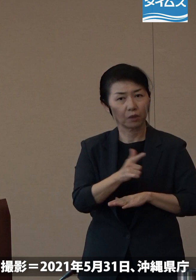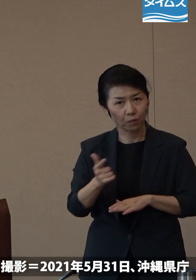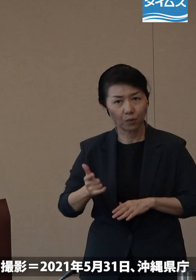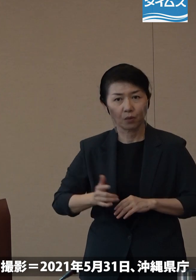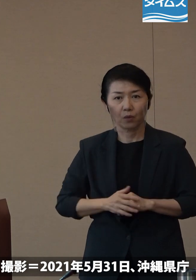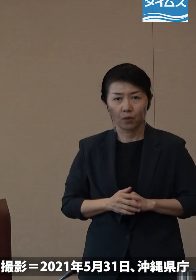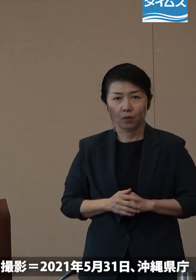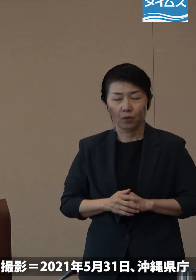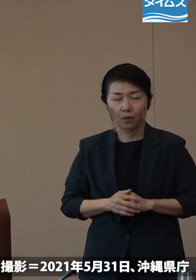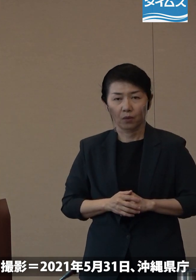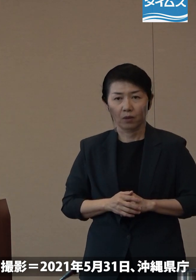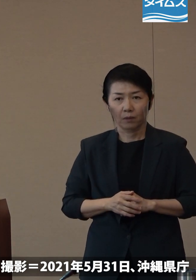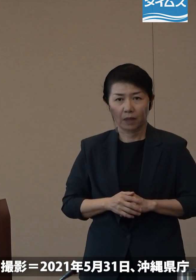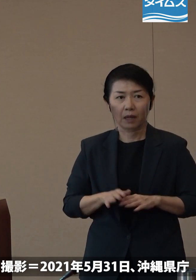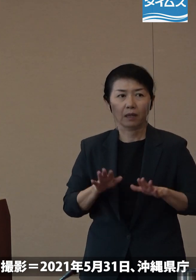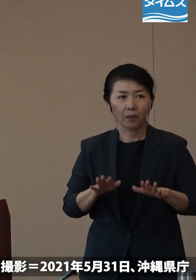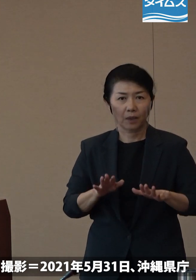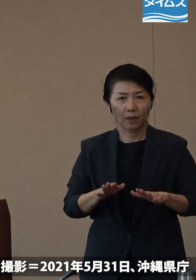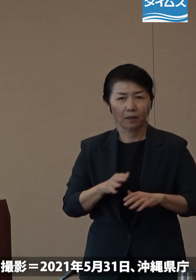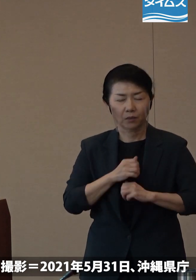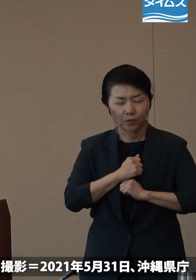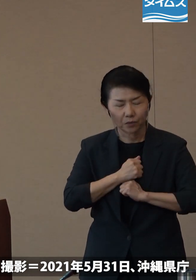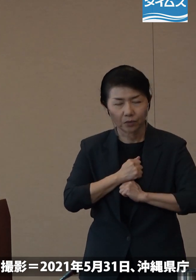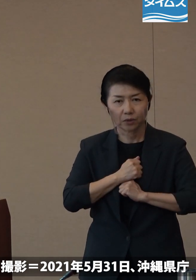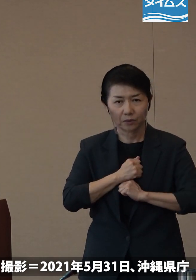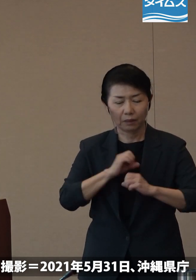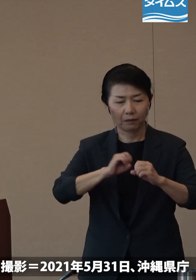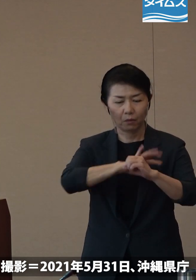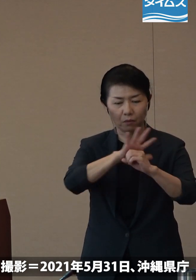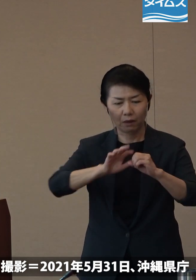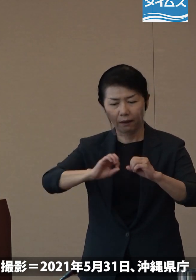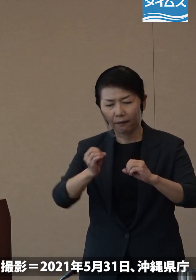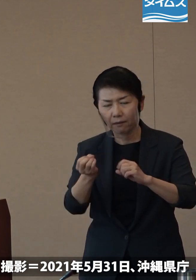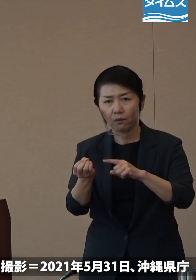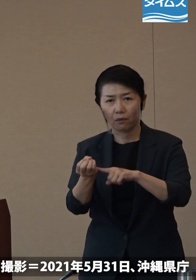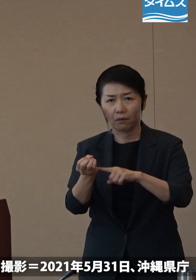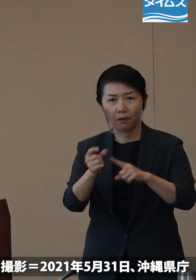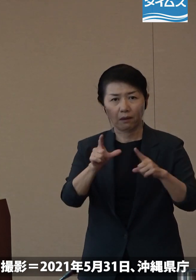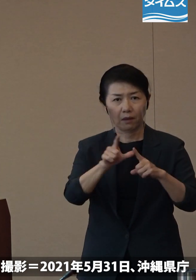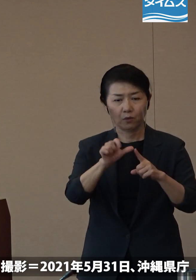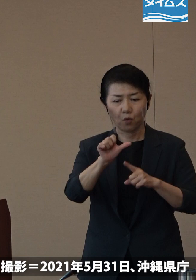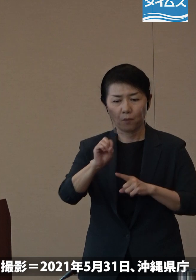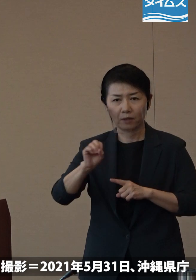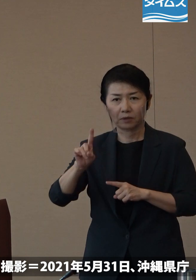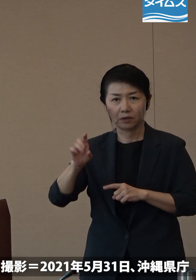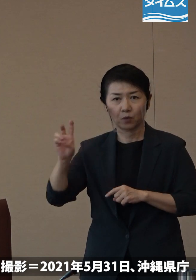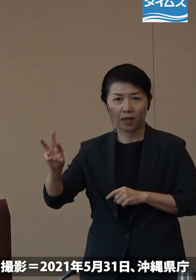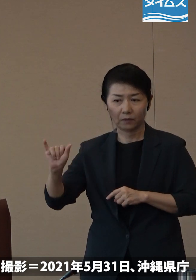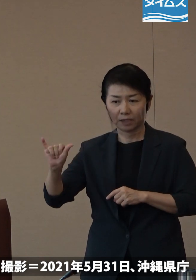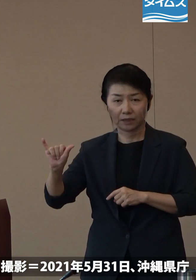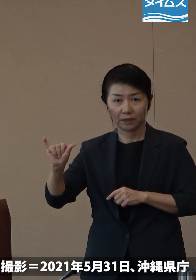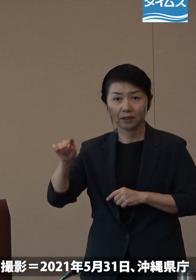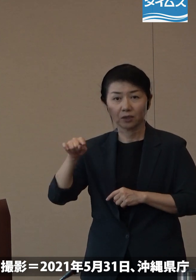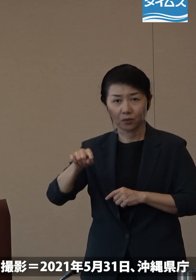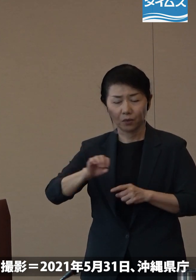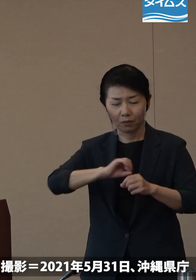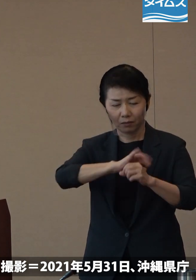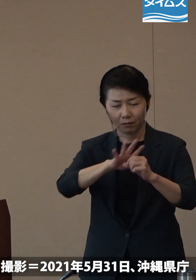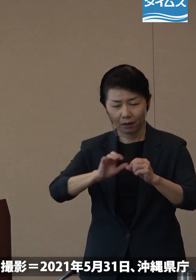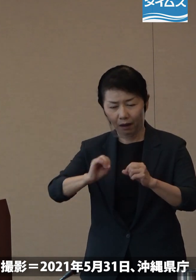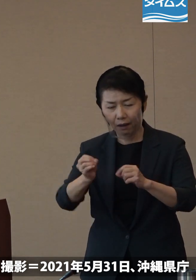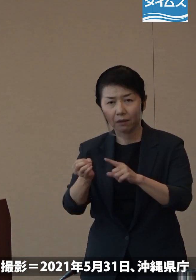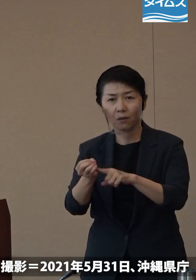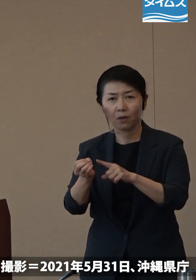はやはり一番今脅威なのは変異株への置き換わりです。 N501Y 変異株への置き換わりは